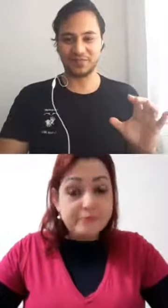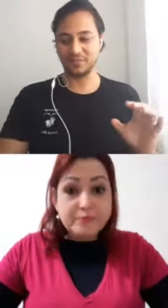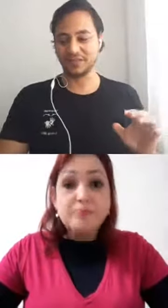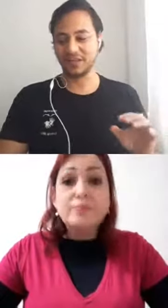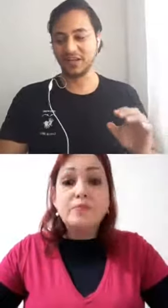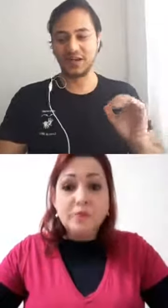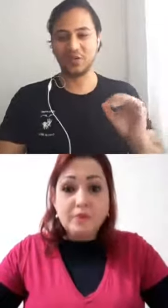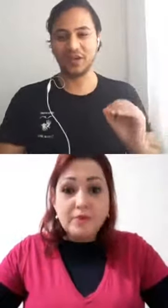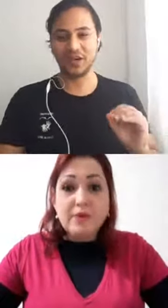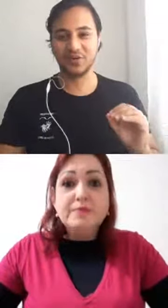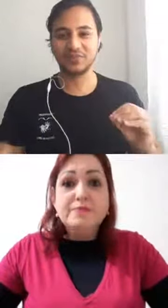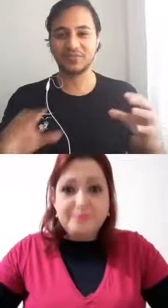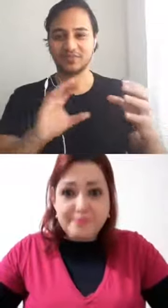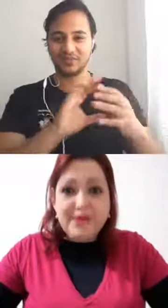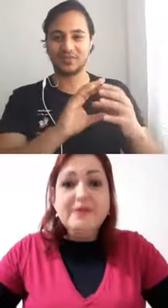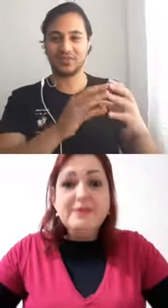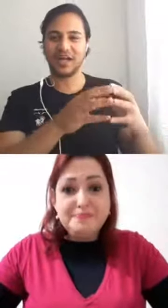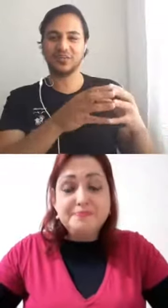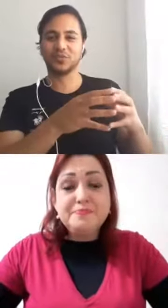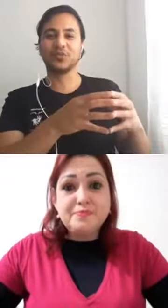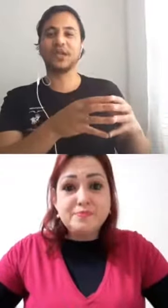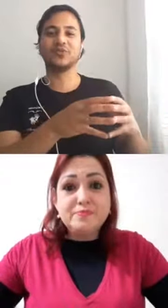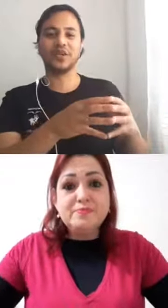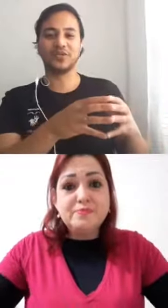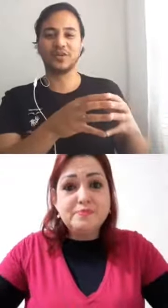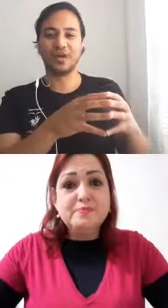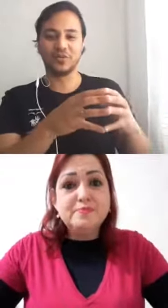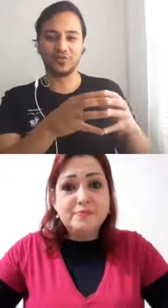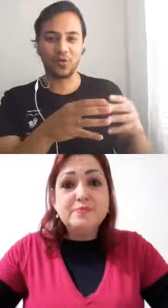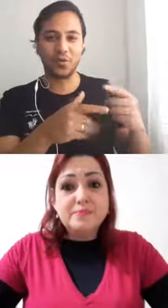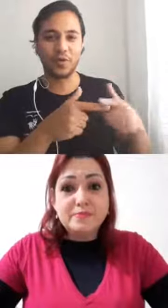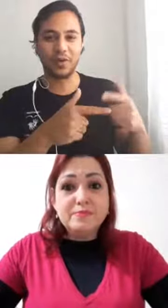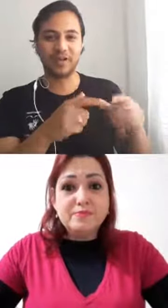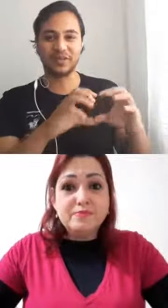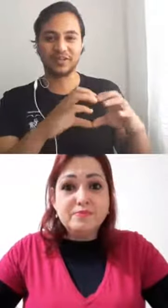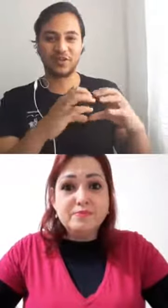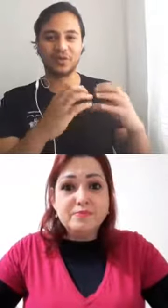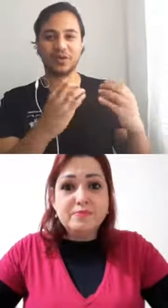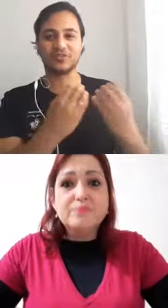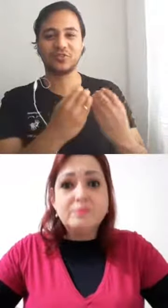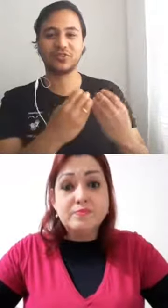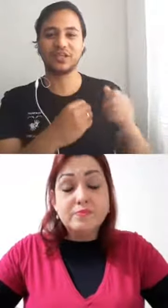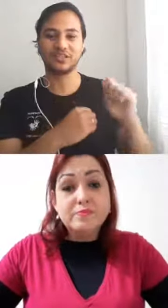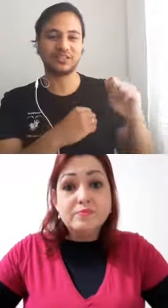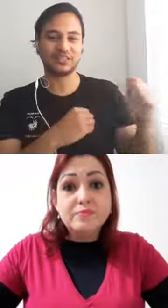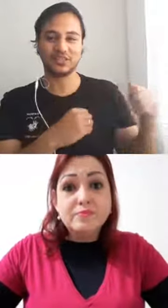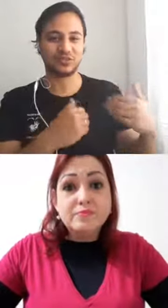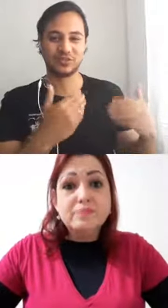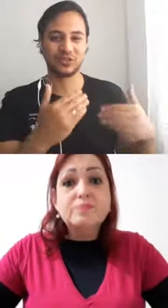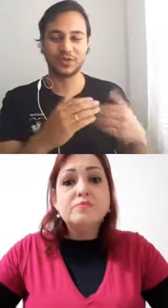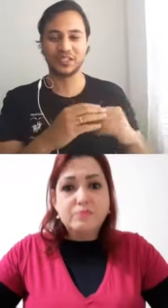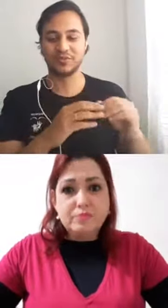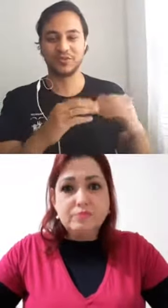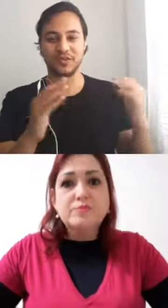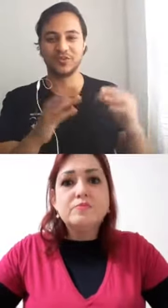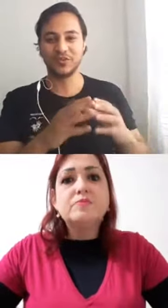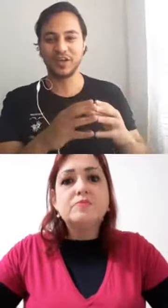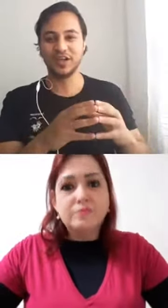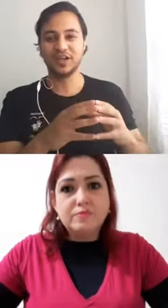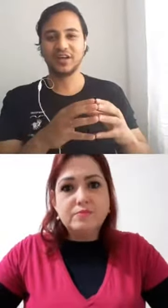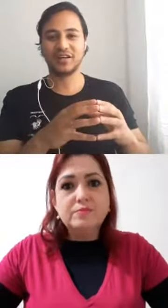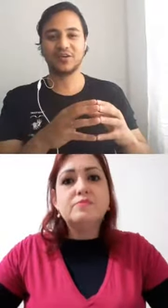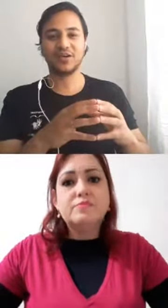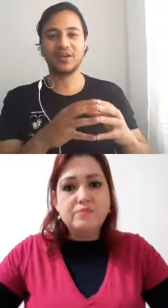Por exemplo, assim, a união, todo mundo está em união. Aconteceu algum problema dentro da comunidade surda, associação de surdos, por exemplo, no Brasil